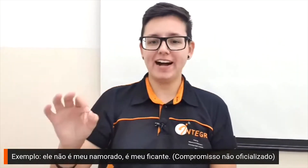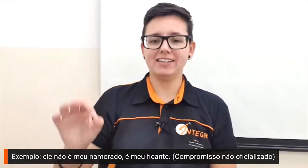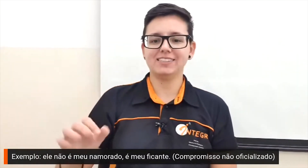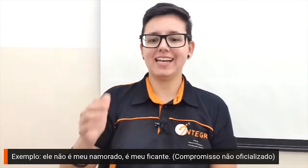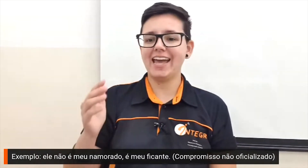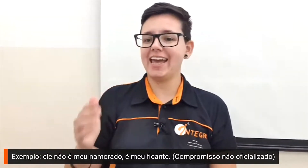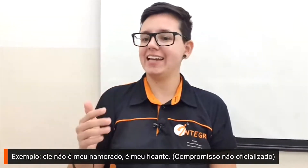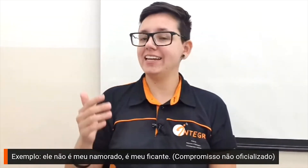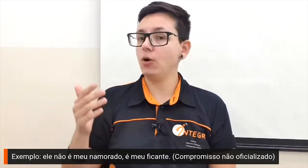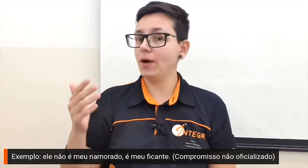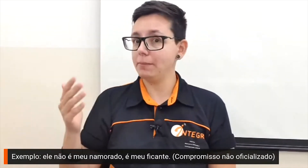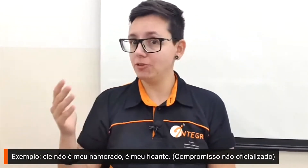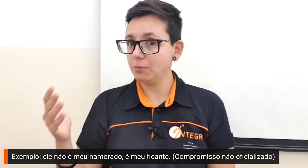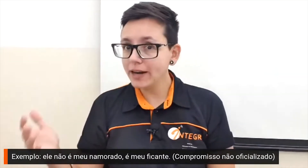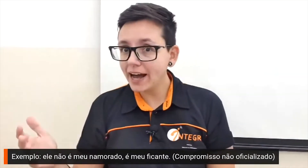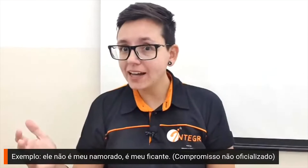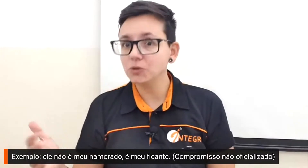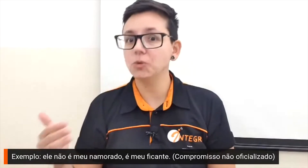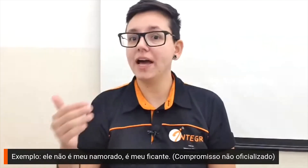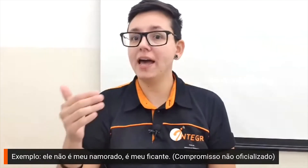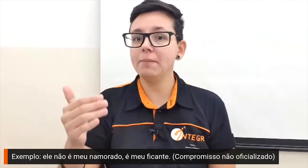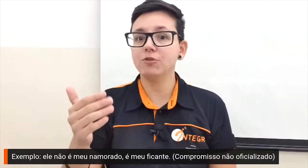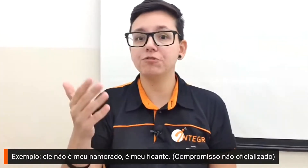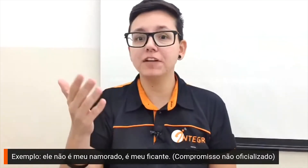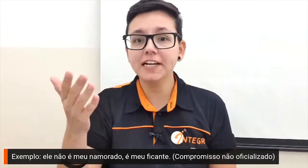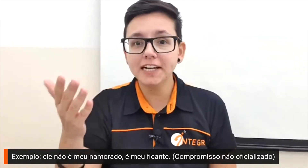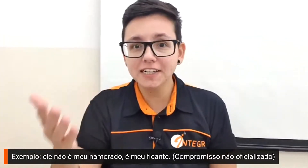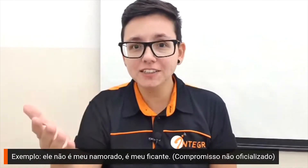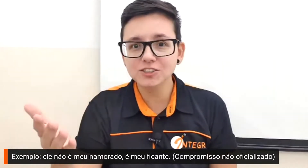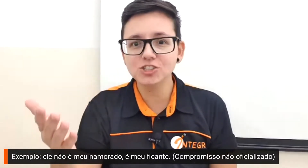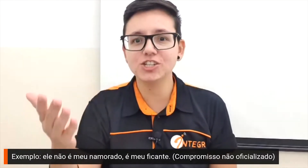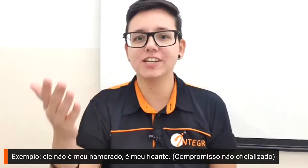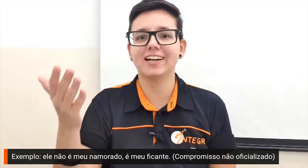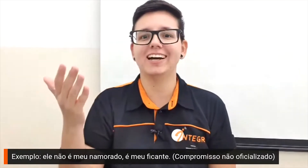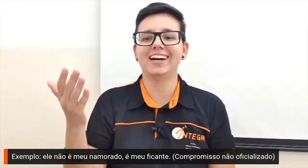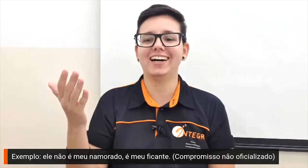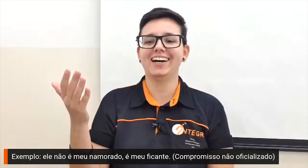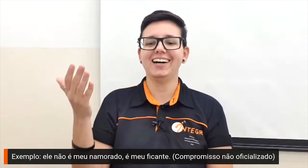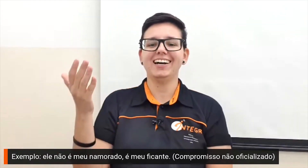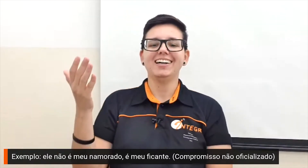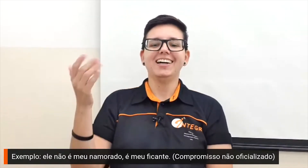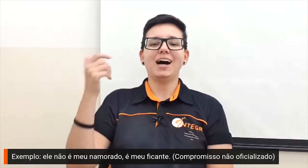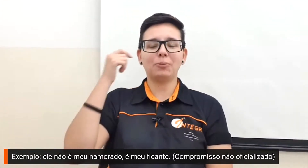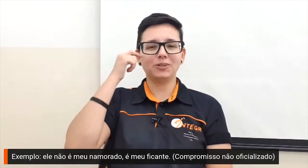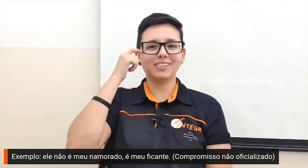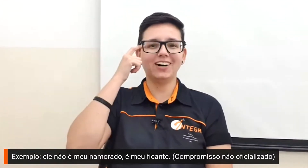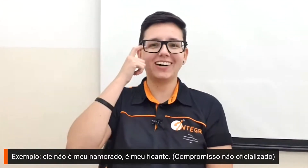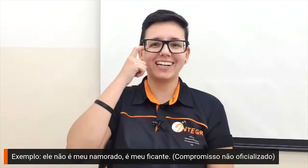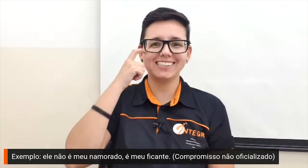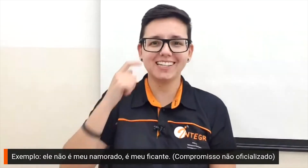frase, ele não é meu namorado, é meu ficante. A produção acrescentou